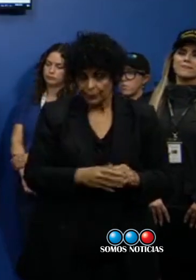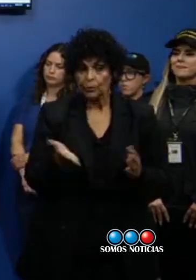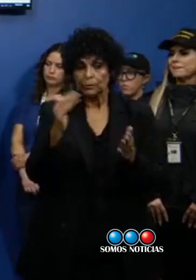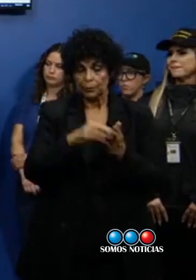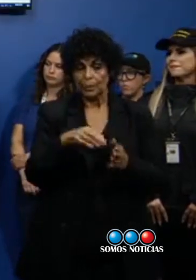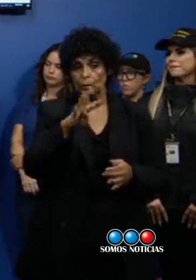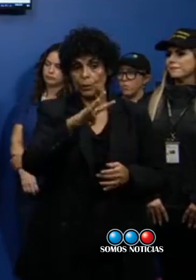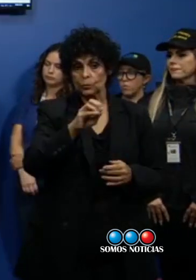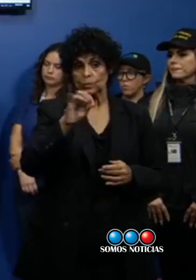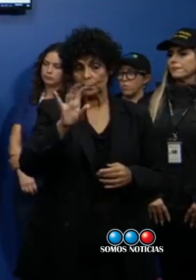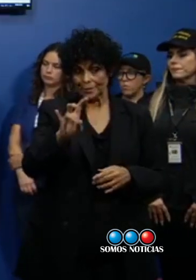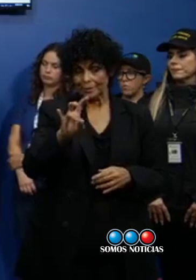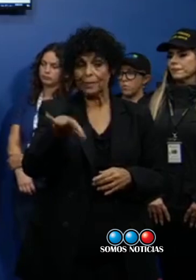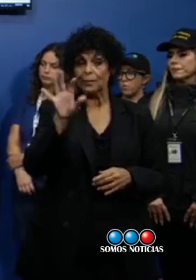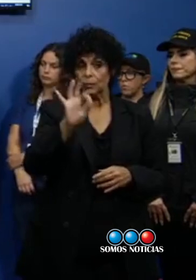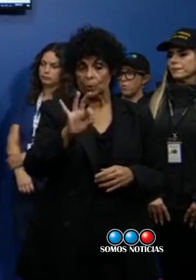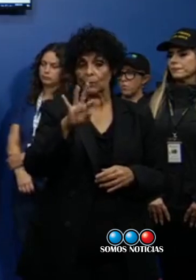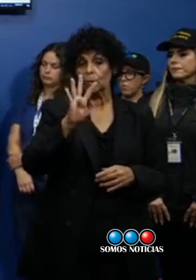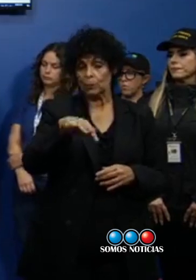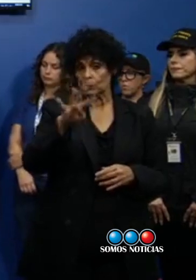repito 407